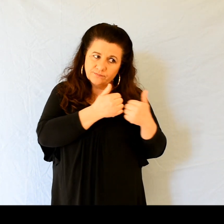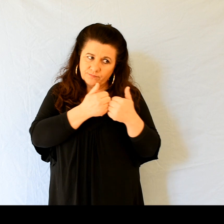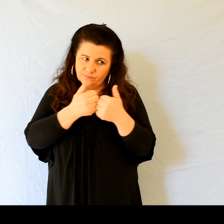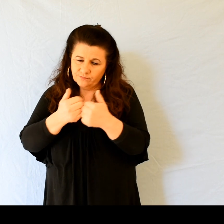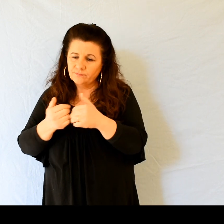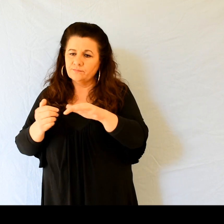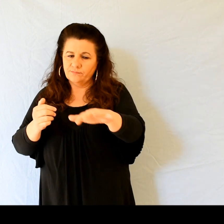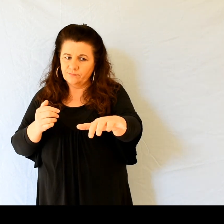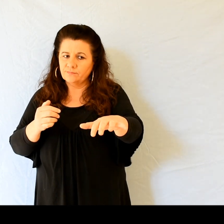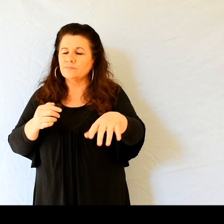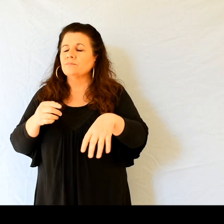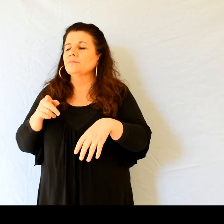Il leur dit: